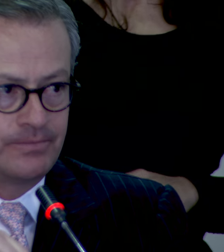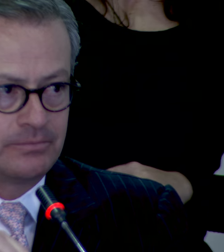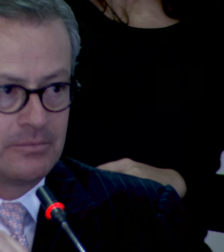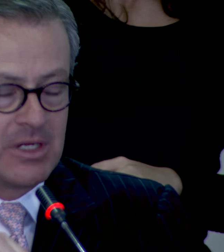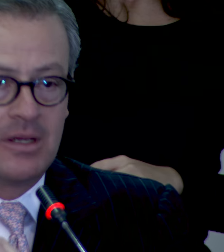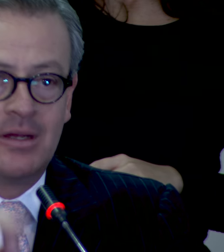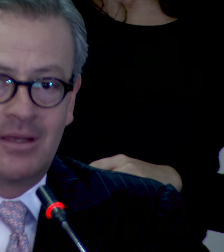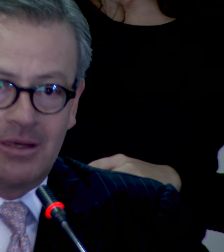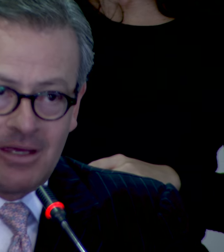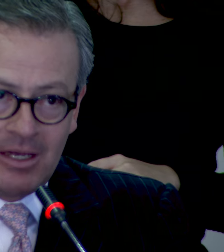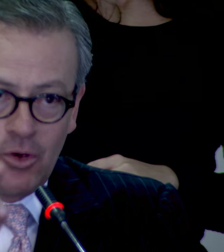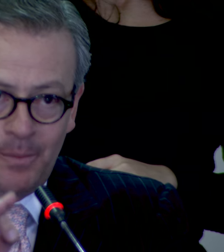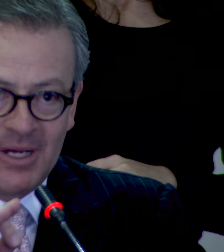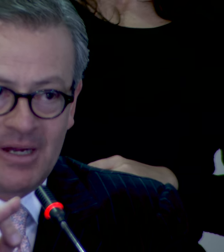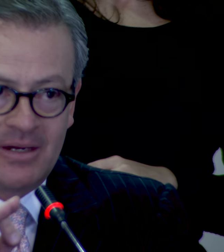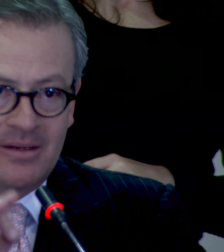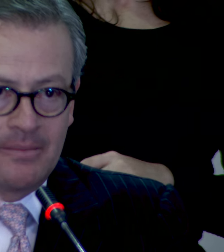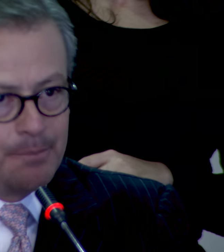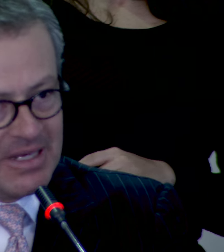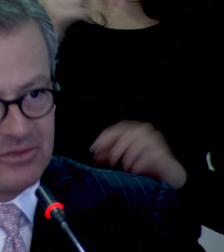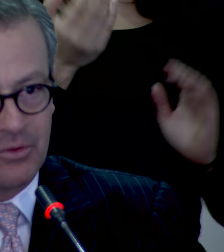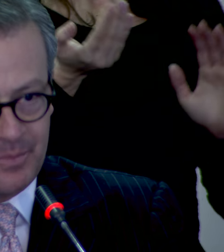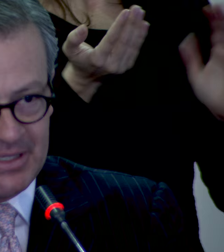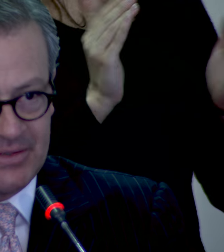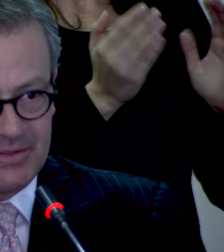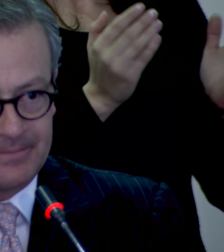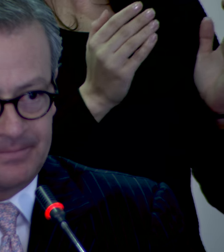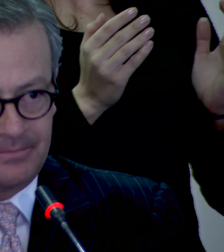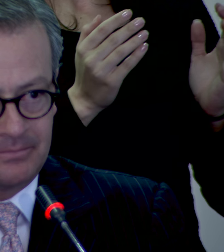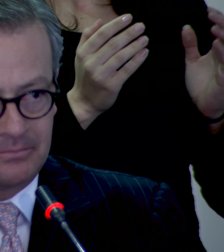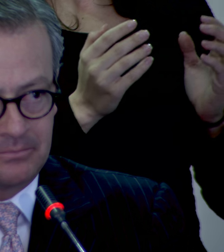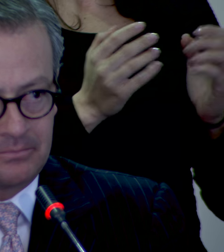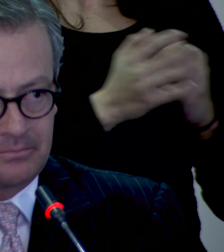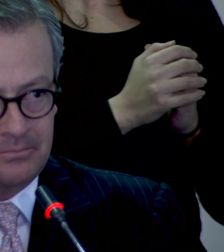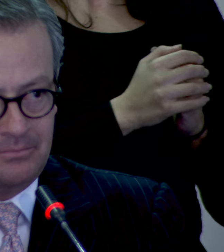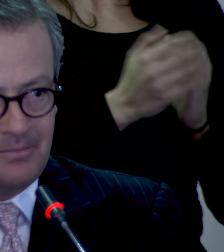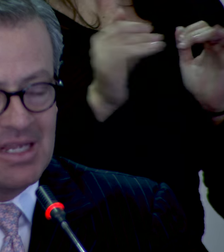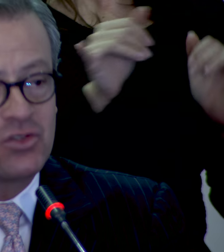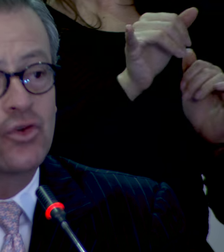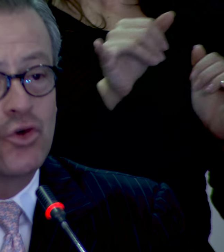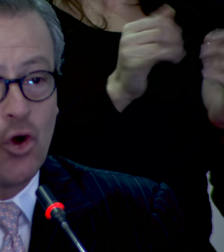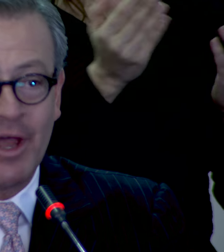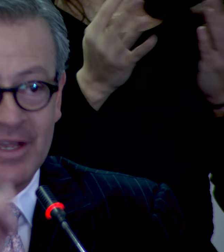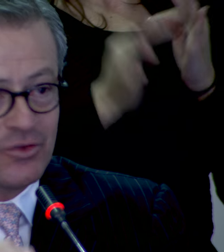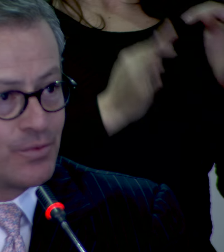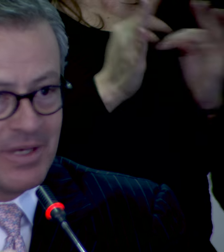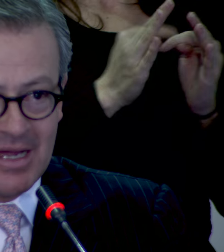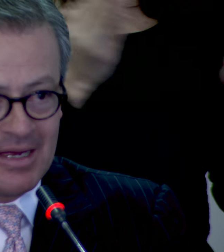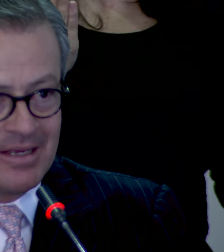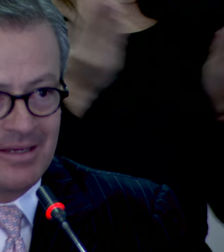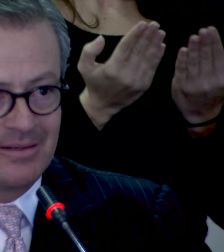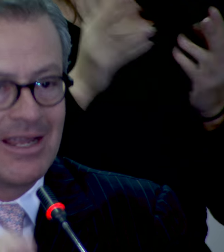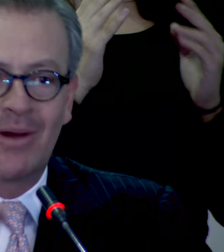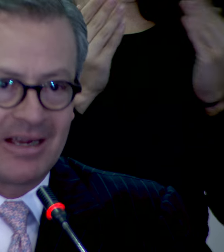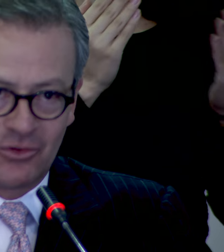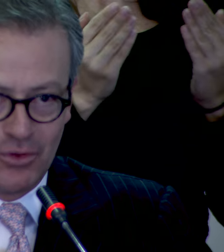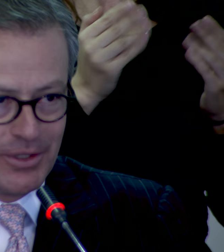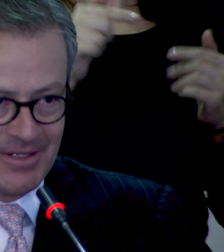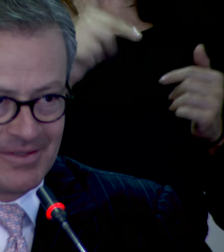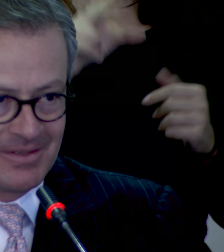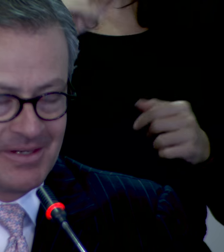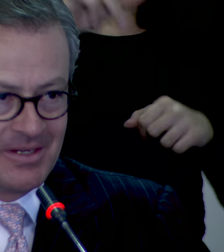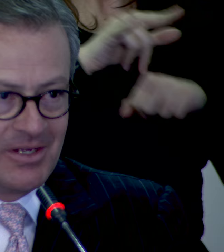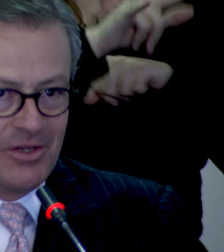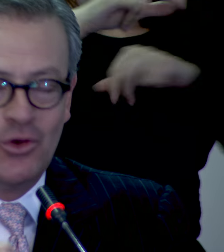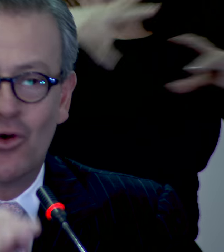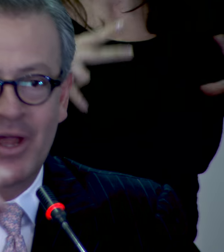conocimiento, que comparar peras con peras. Esto no es un viaje de